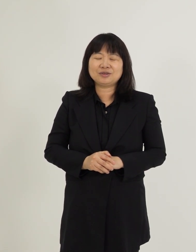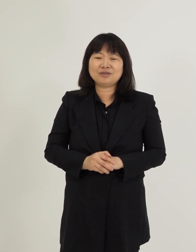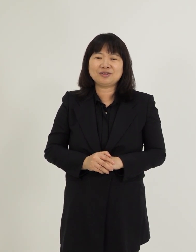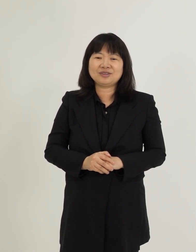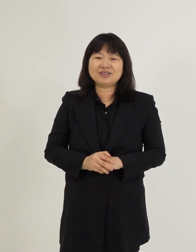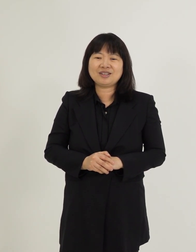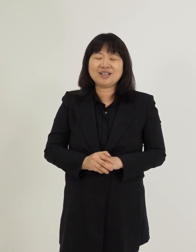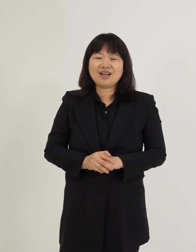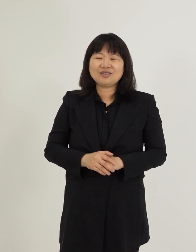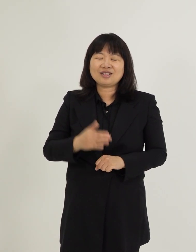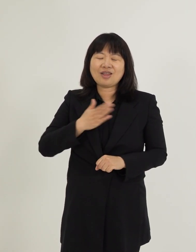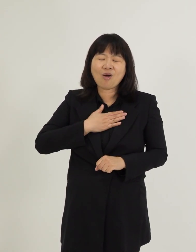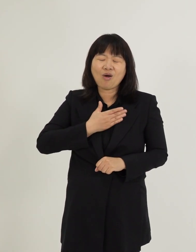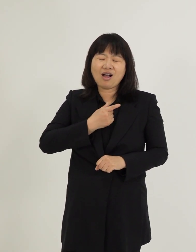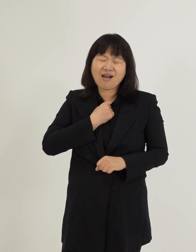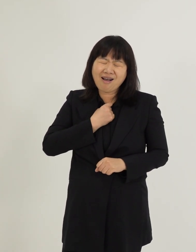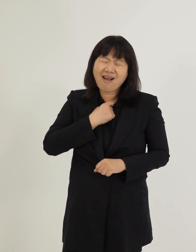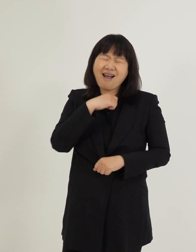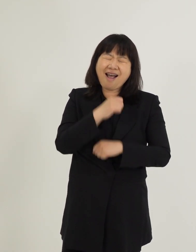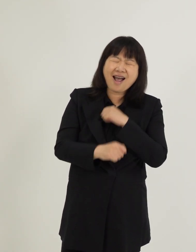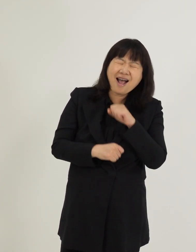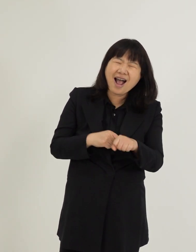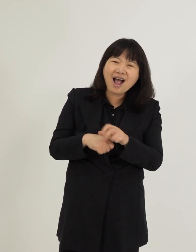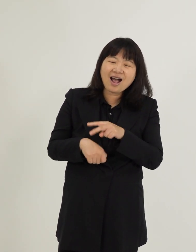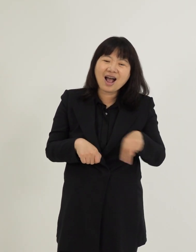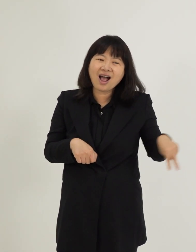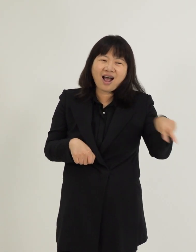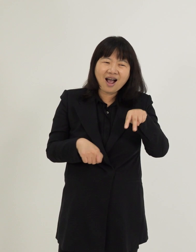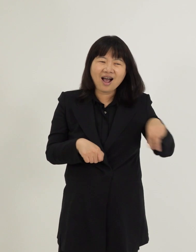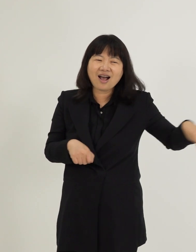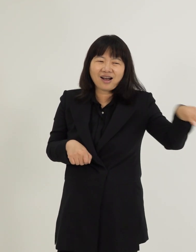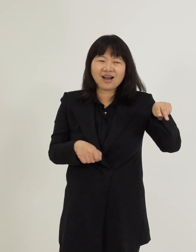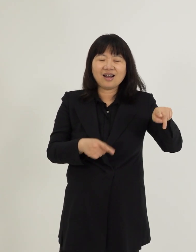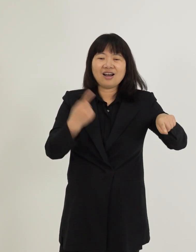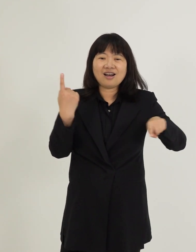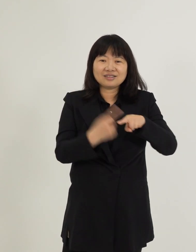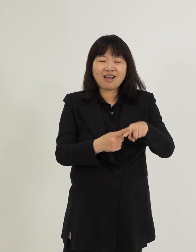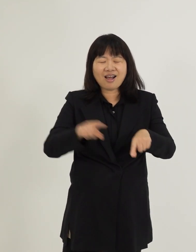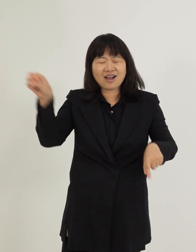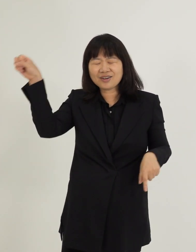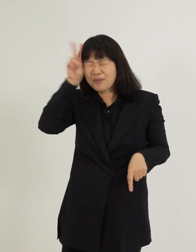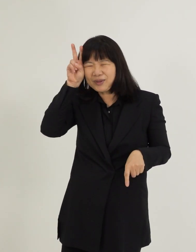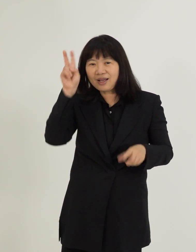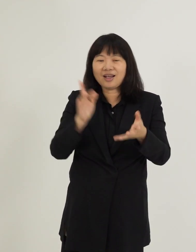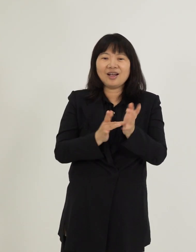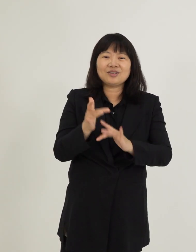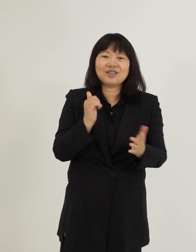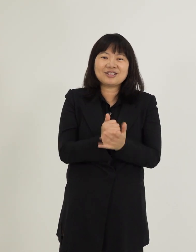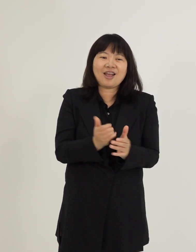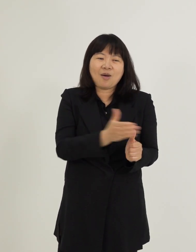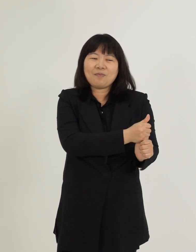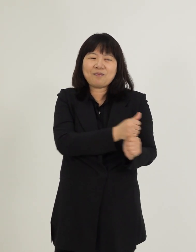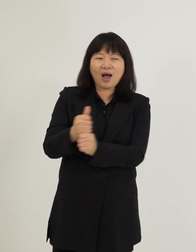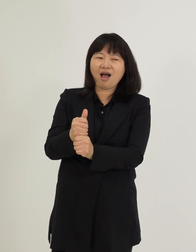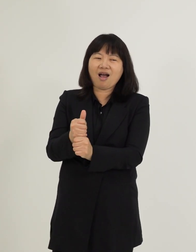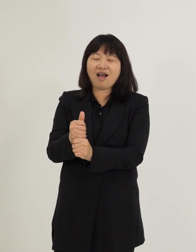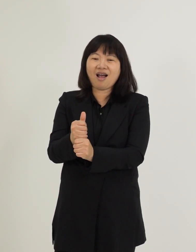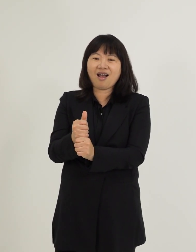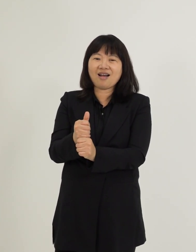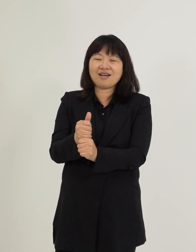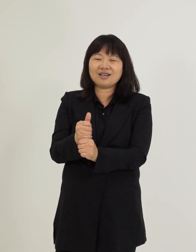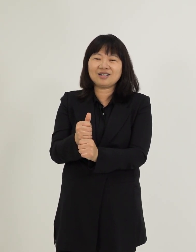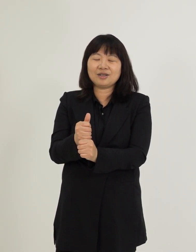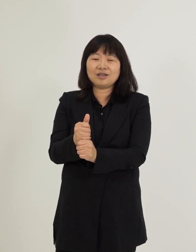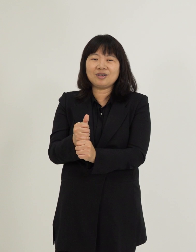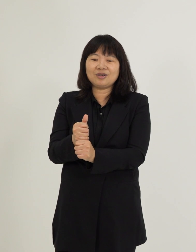지멋대로 갈 길 가고 지멋대로 살 거 다 살다가 어느 날 갑자기 예수님에게 덜커덕 붙들려 가지고